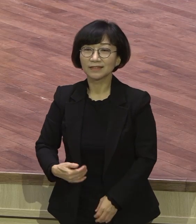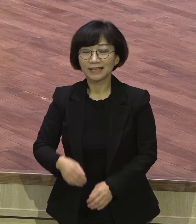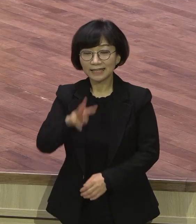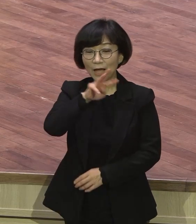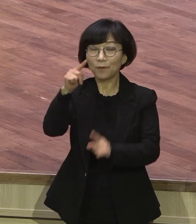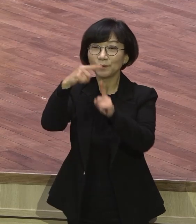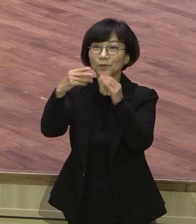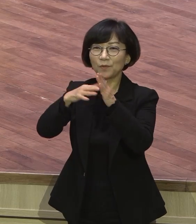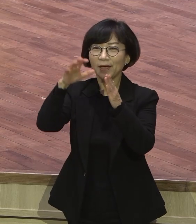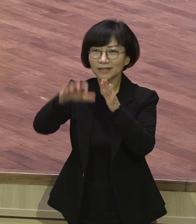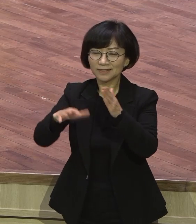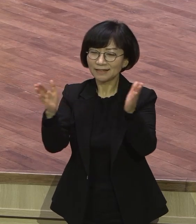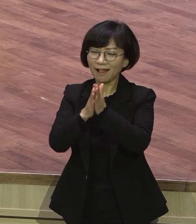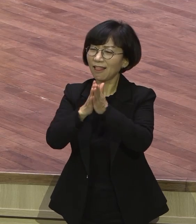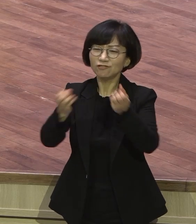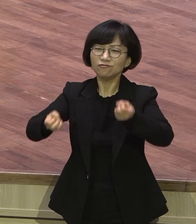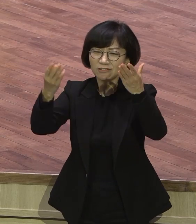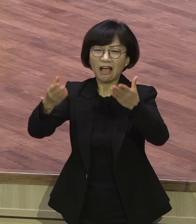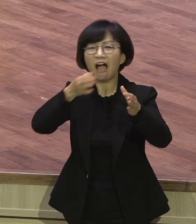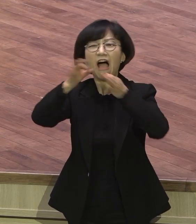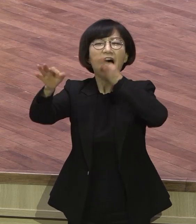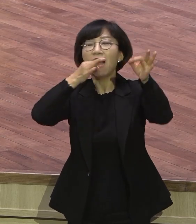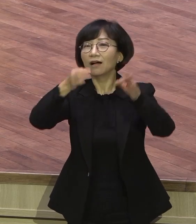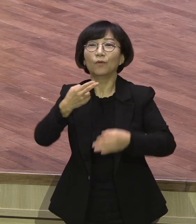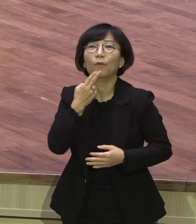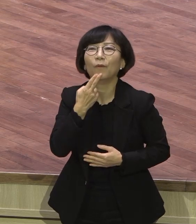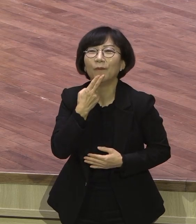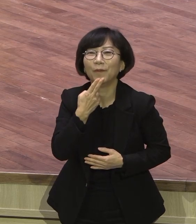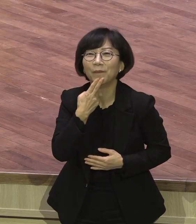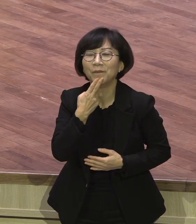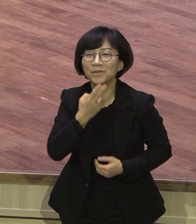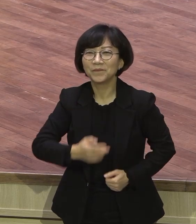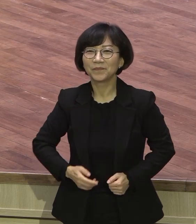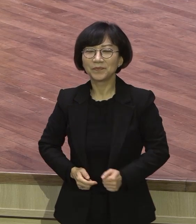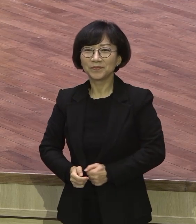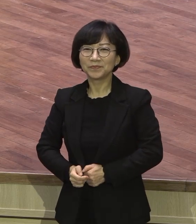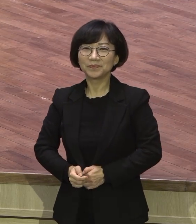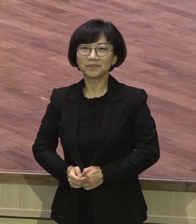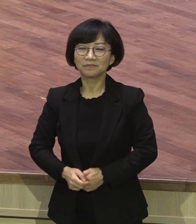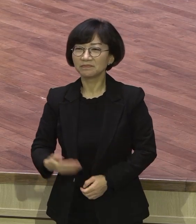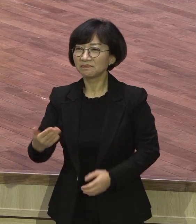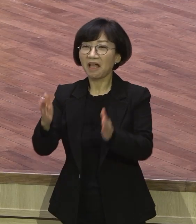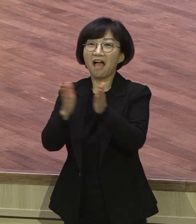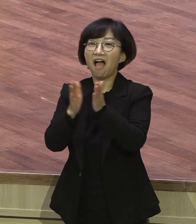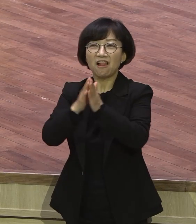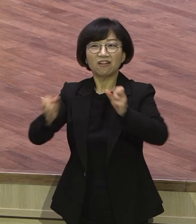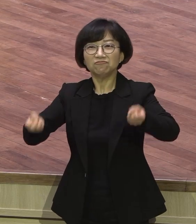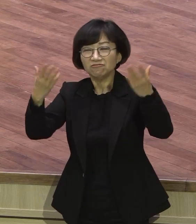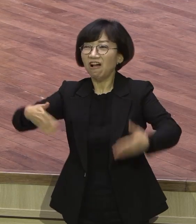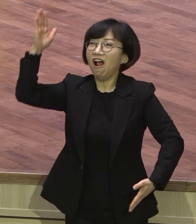우리 단체 이런 거 안 합니다. 아직도 그런 사람도 매매 있더라고 할렐루야 할렐루야